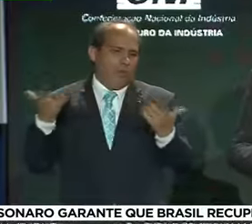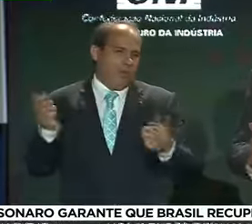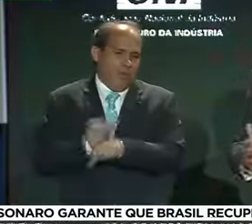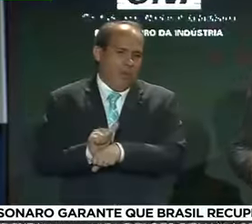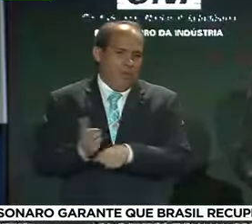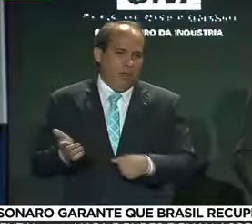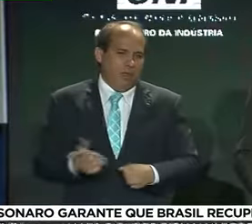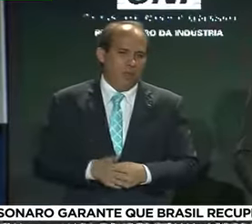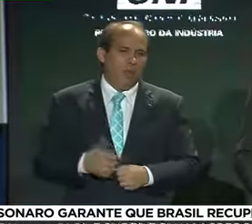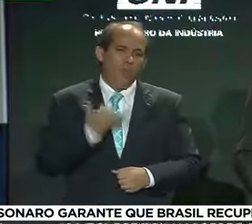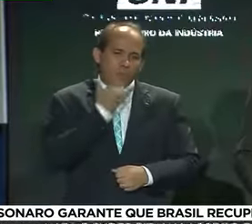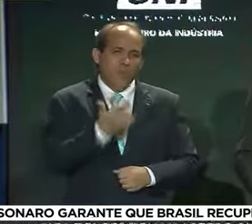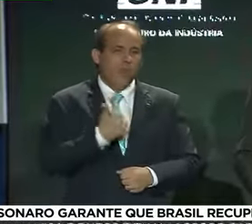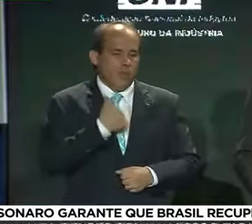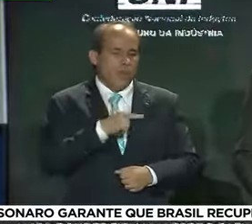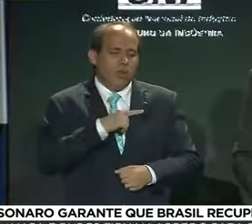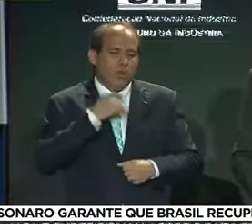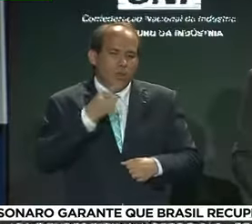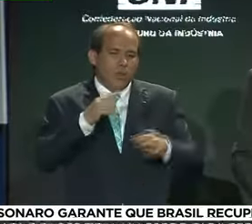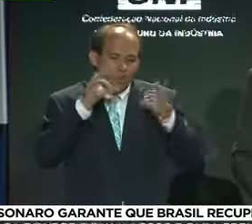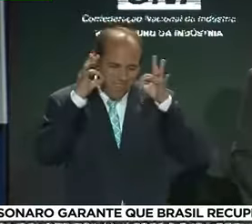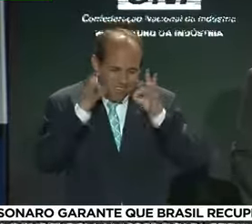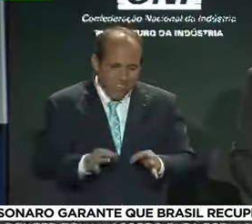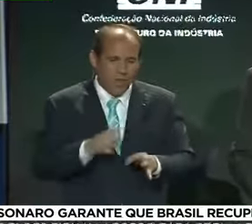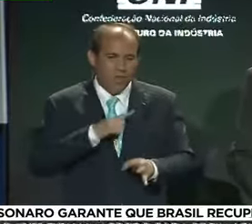Eu duvido, com todo respeito a quem me antecedeu,